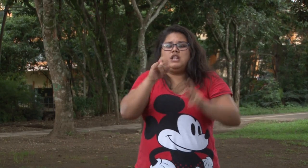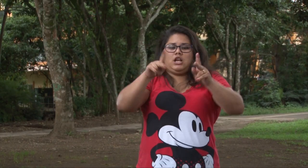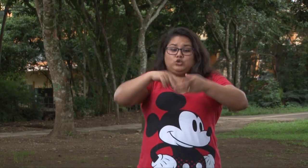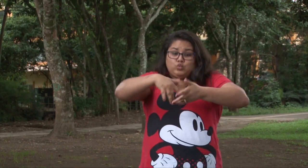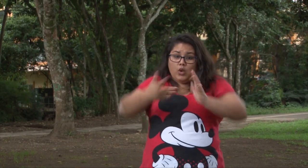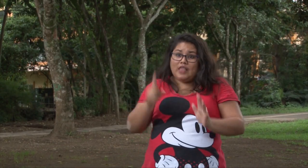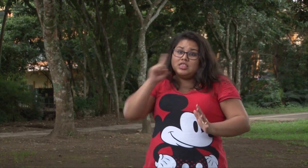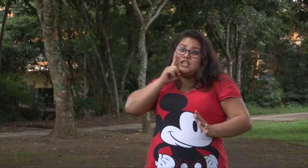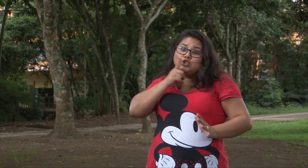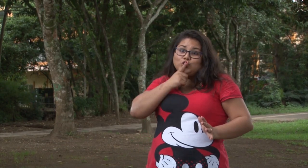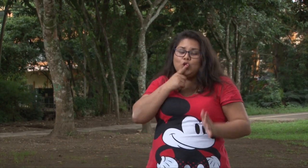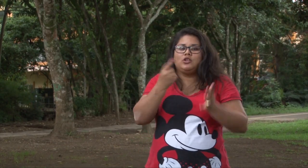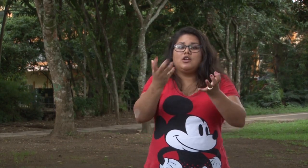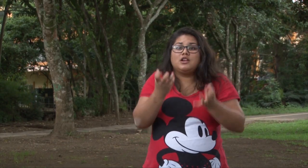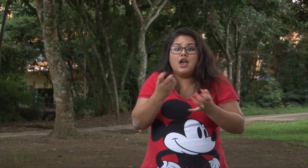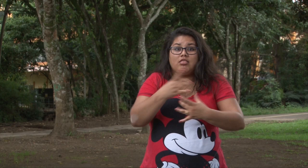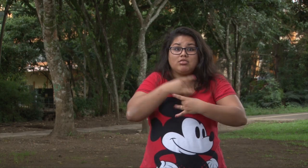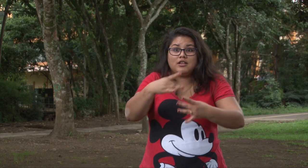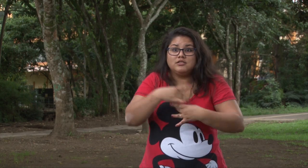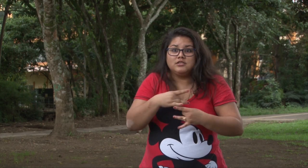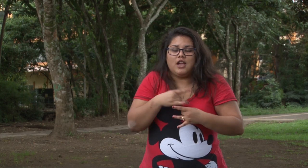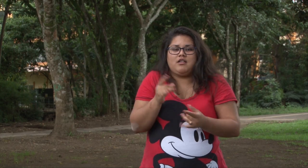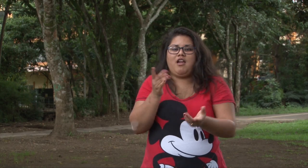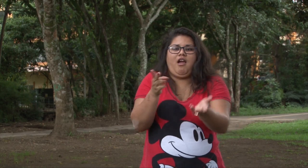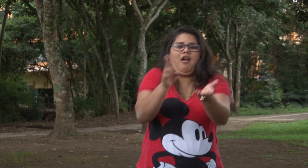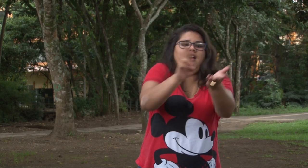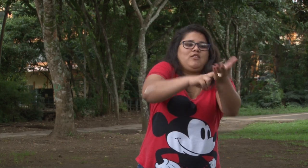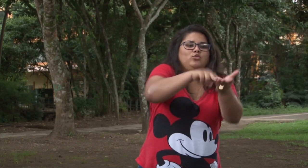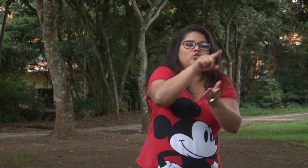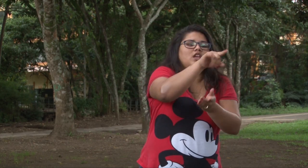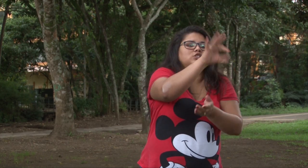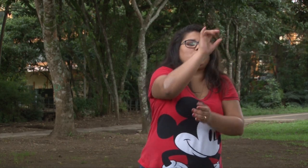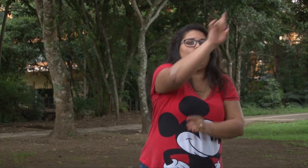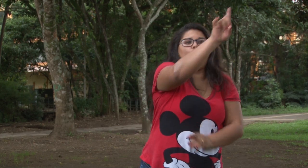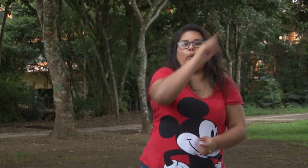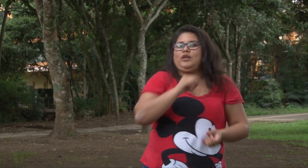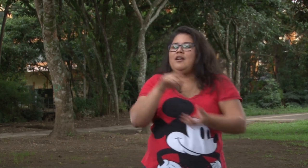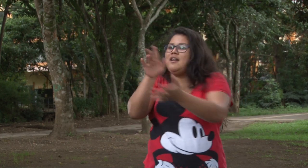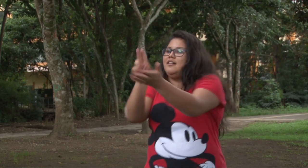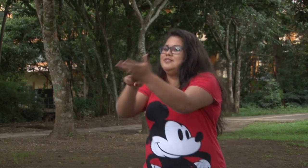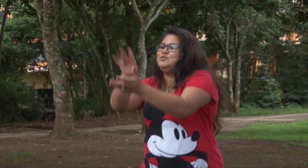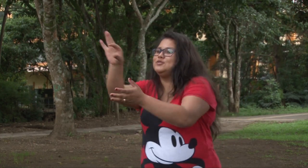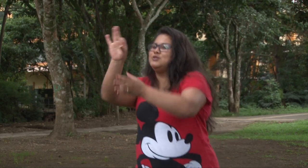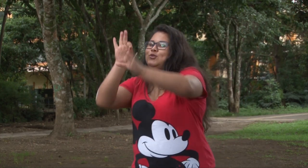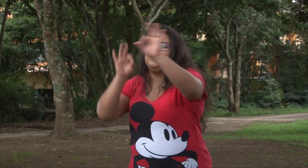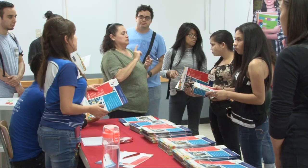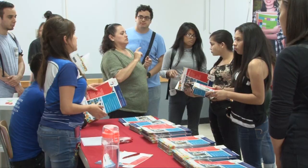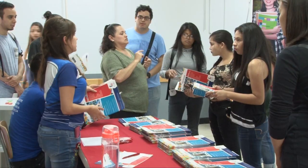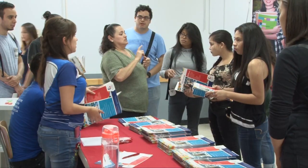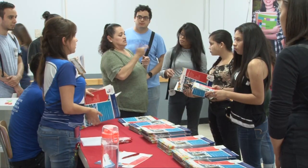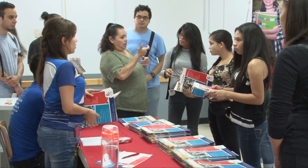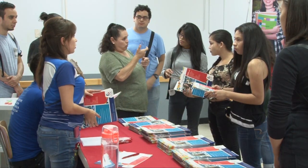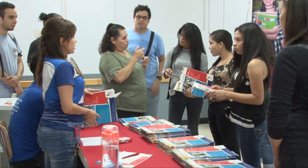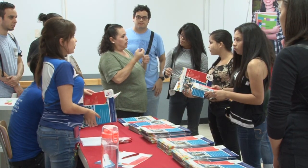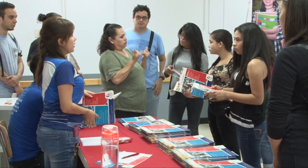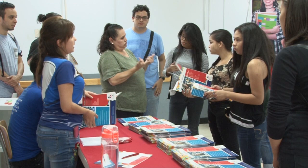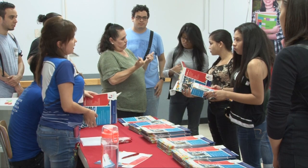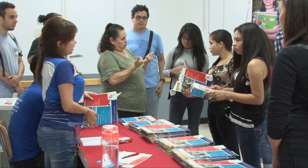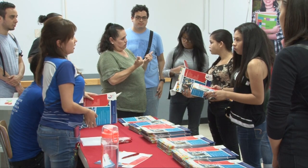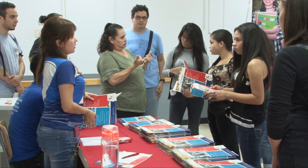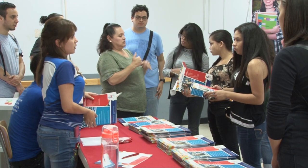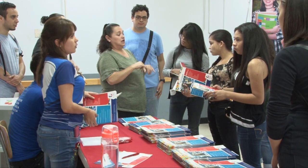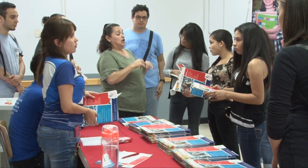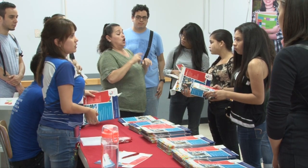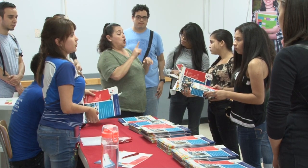de la carrera y si el estudiante sordo quiere y está interesado entonces aplica y escoge una carrera esta iniciativa